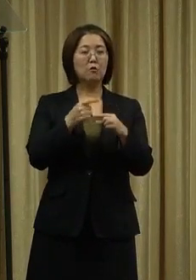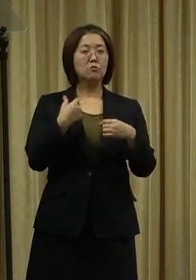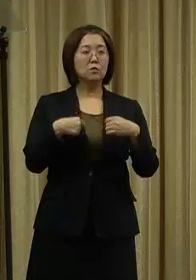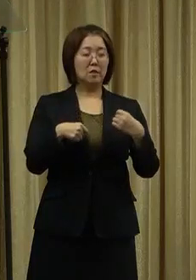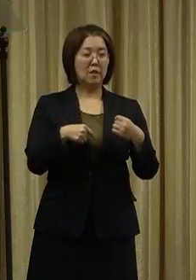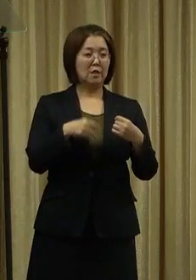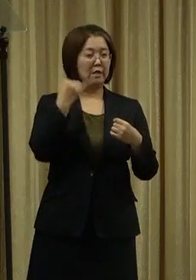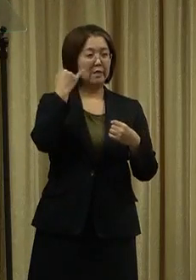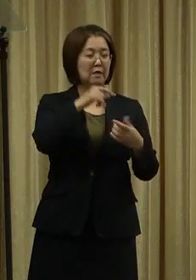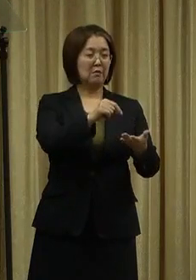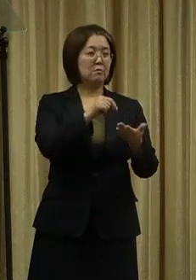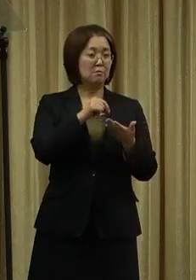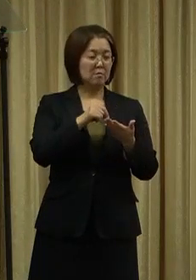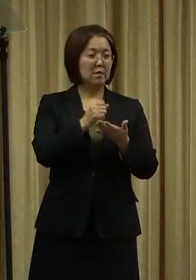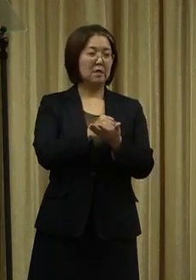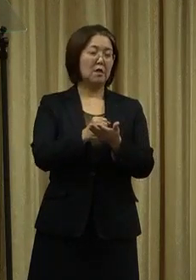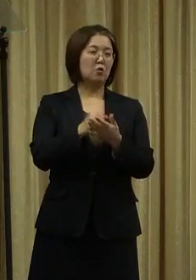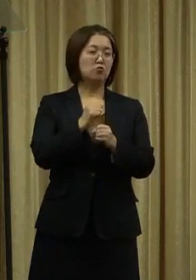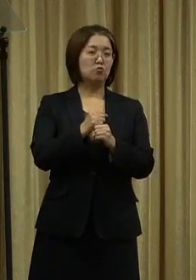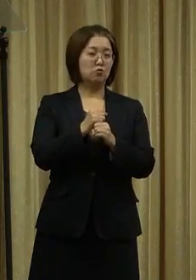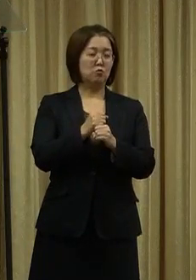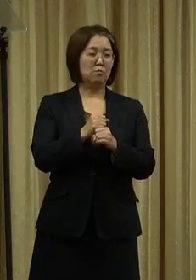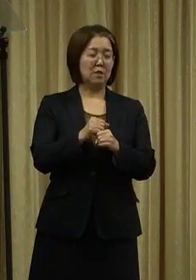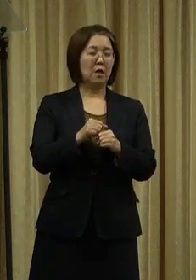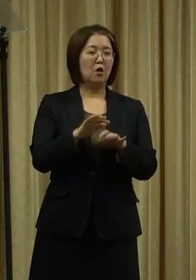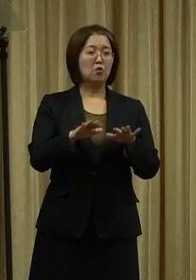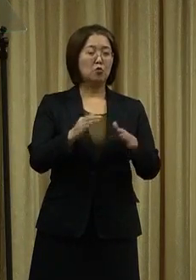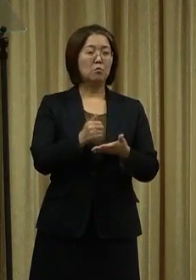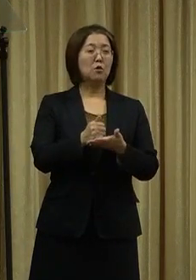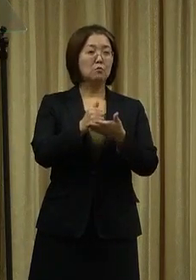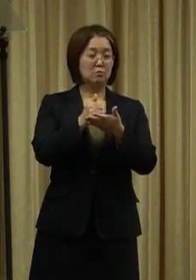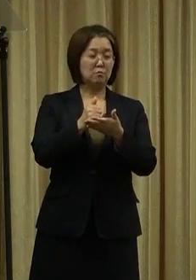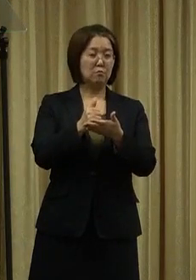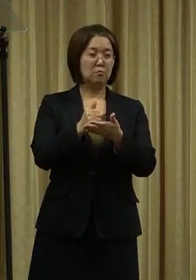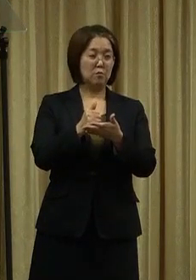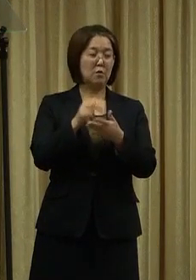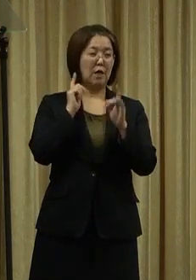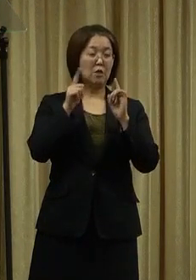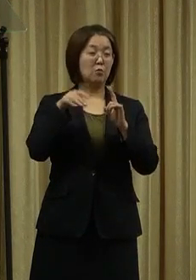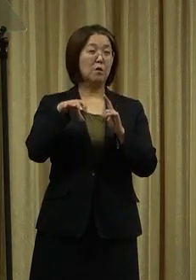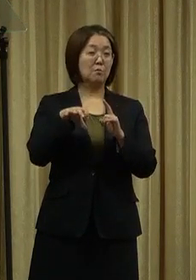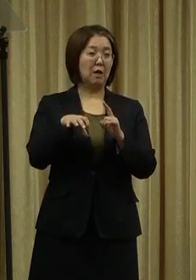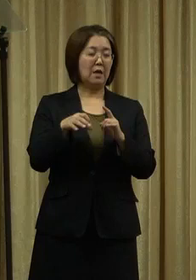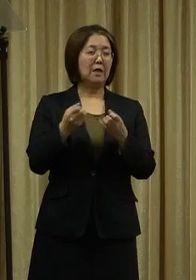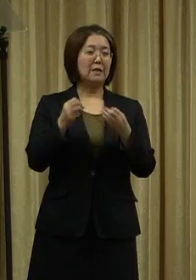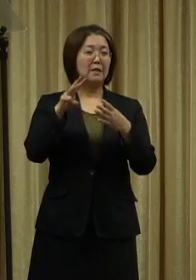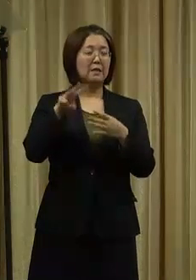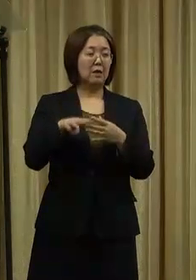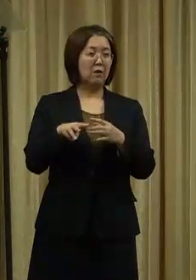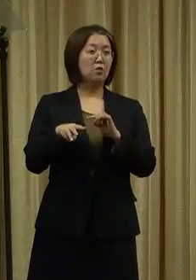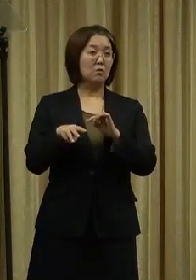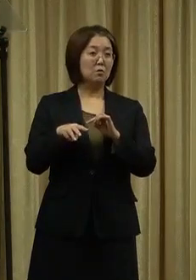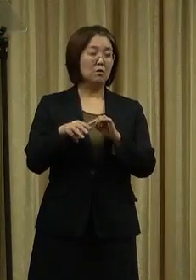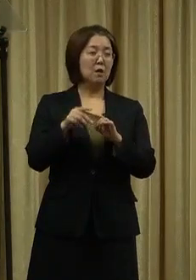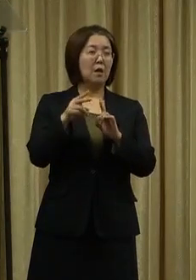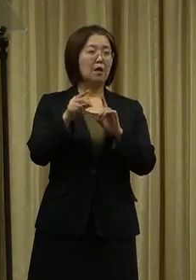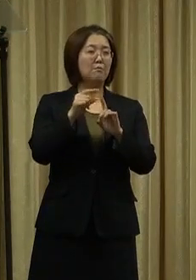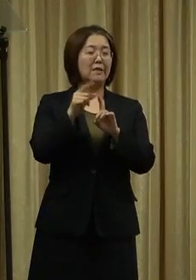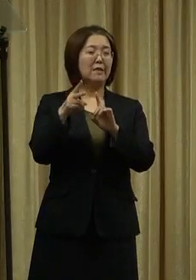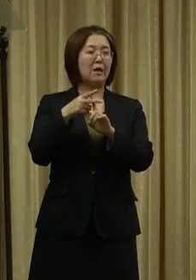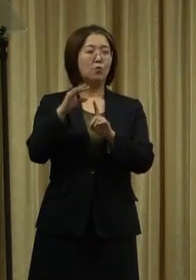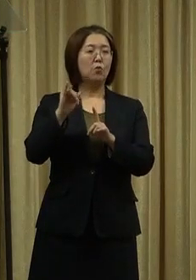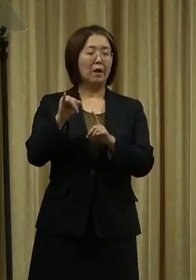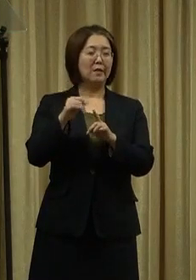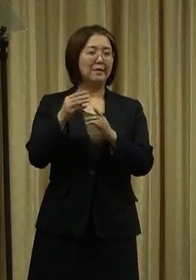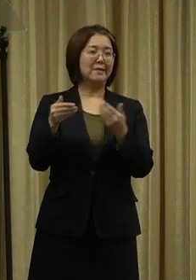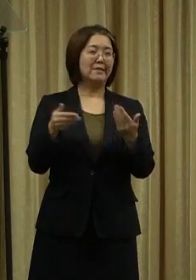創出するほか、子どもが主役の遊び場となる新川子ども施設については整備運営を行う PFI 事業者を選定